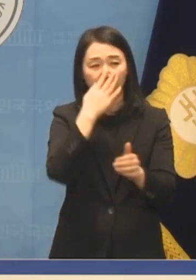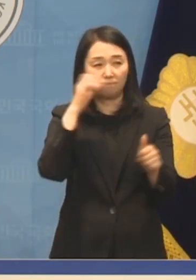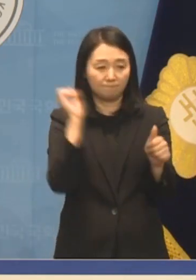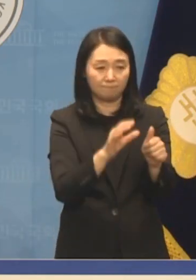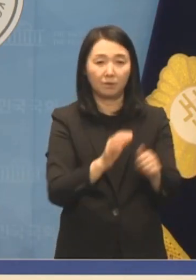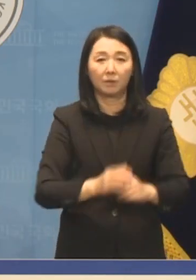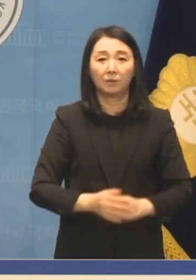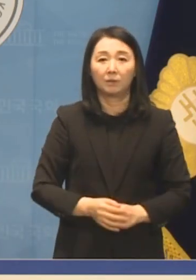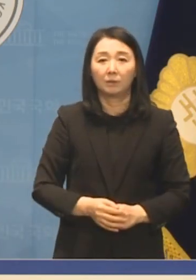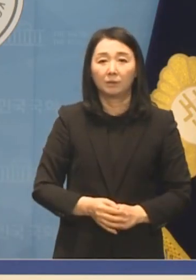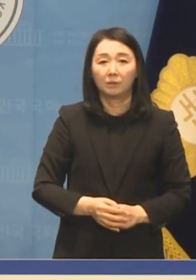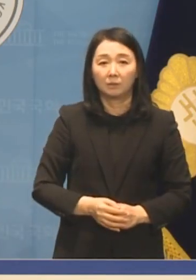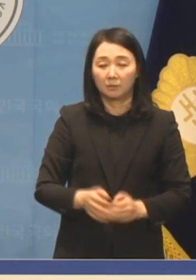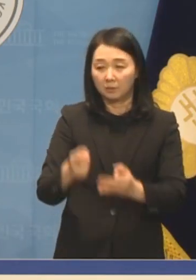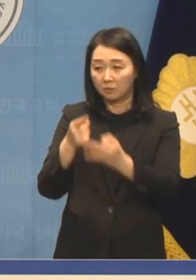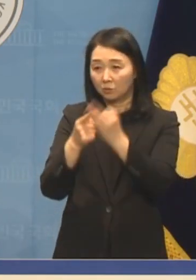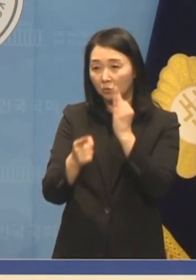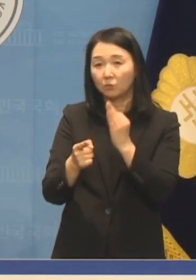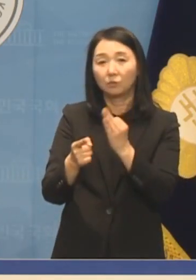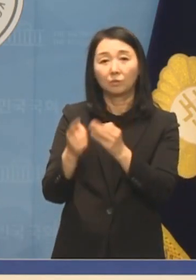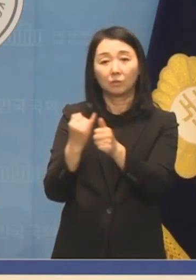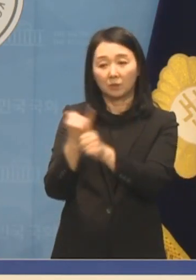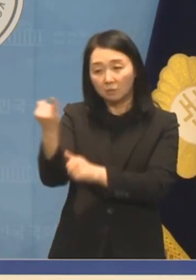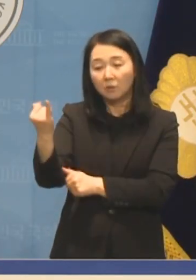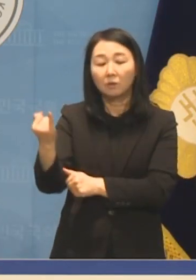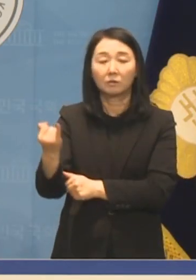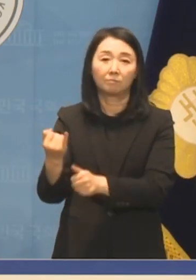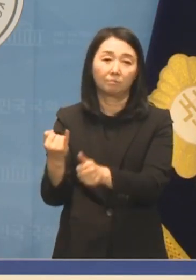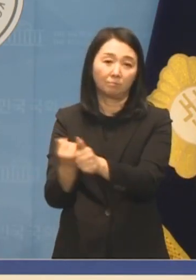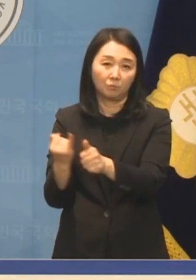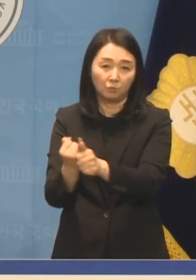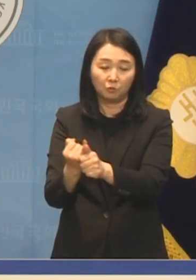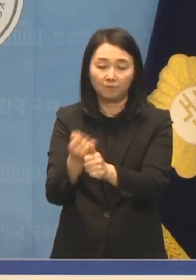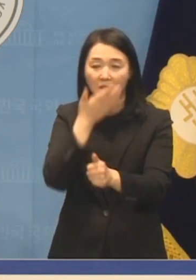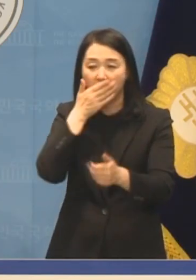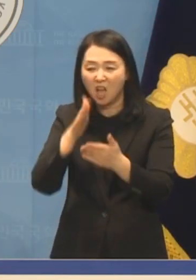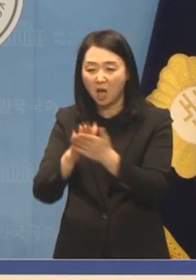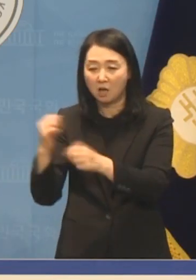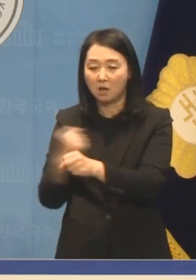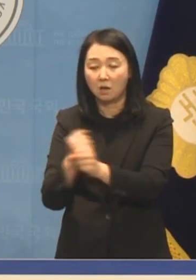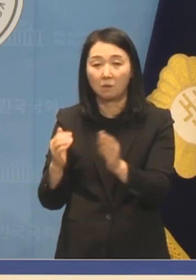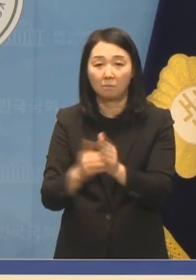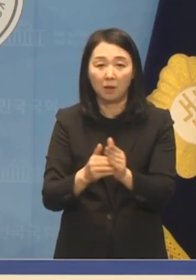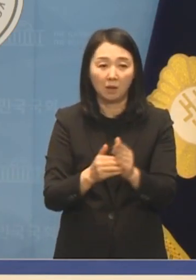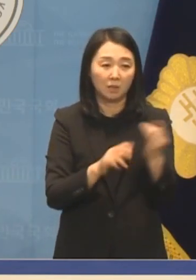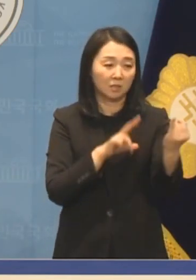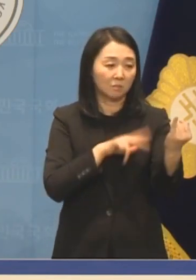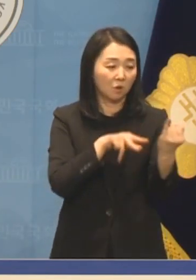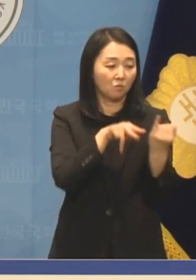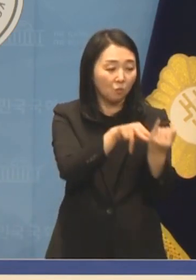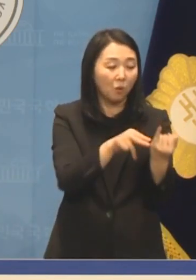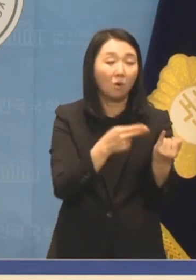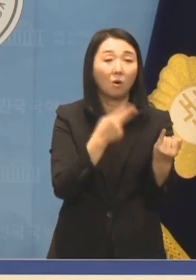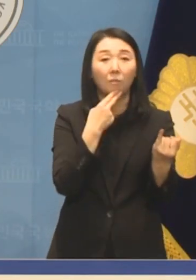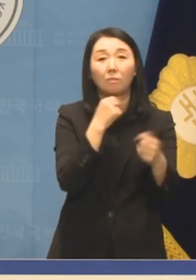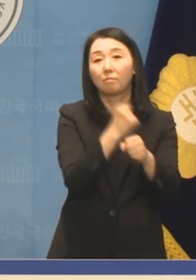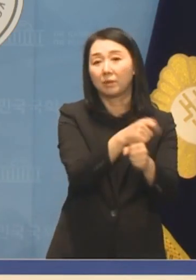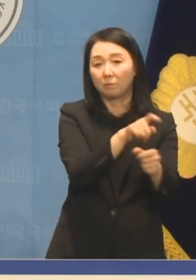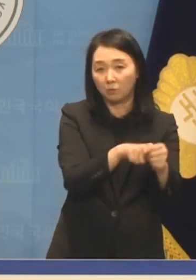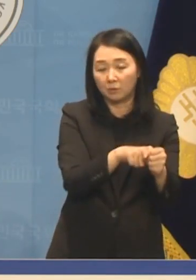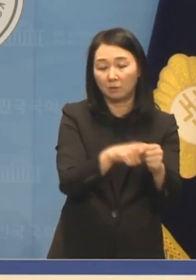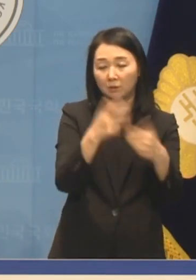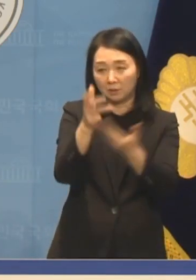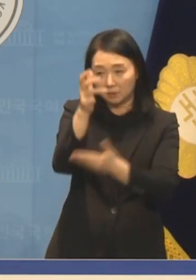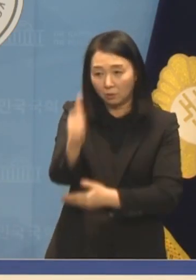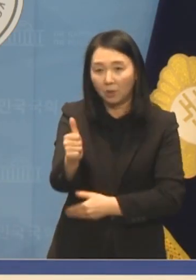우롱했습니다. 윤석열, 김건희 대통령 부부가 공모해 김영선이 후보자가 되지 않게 하려고